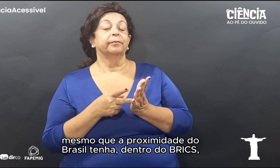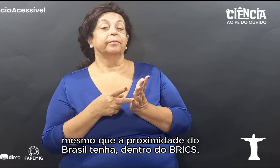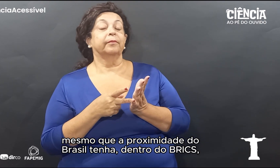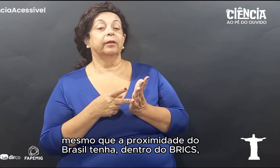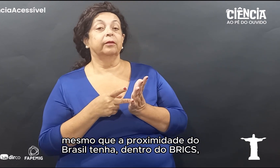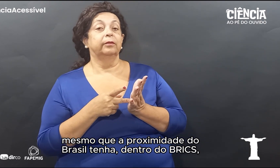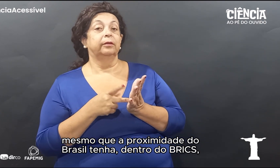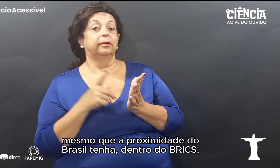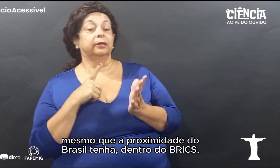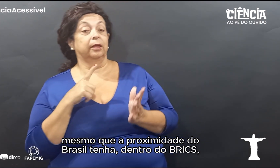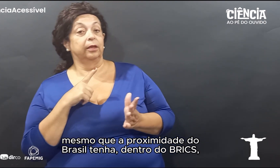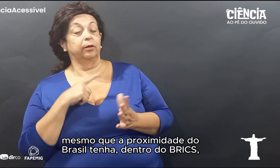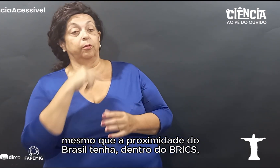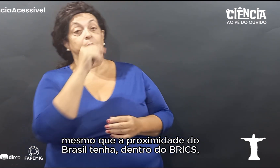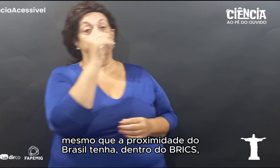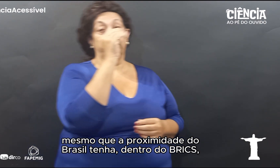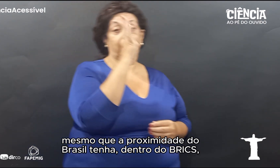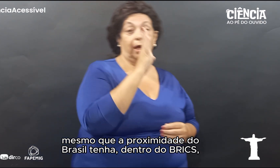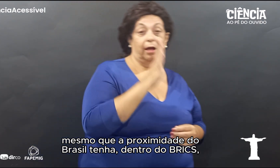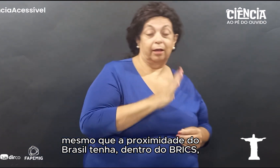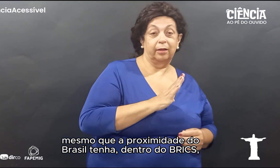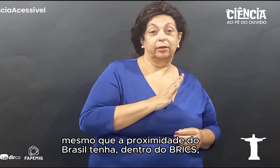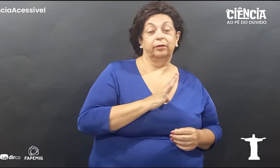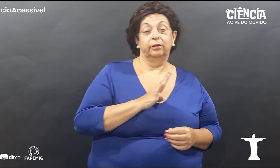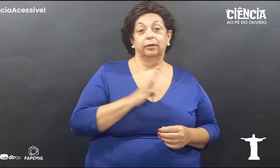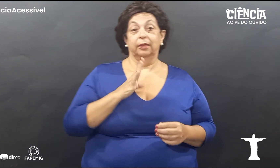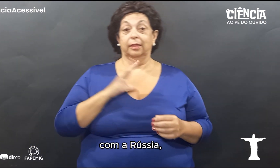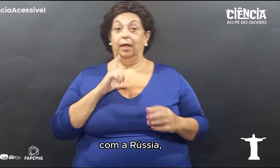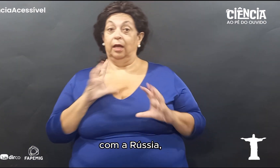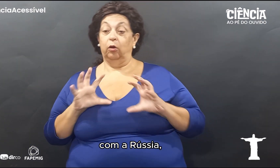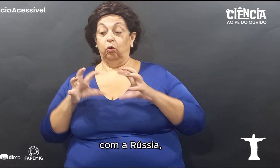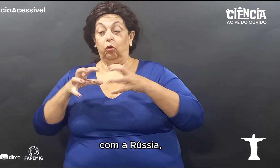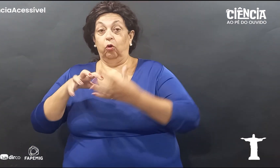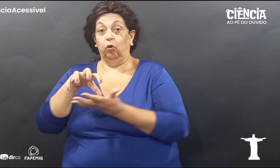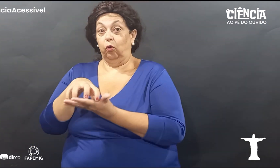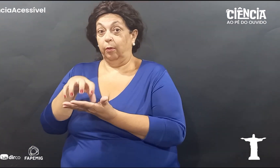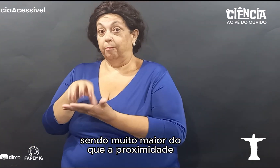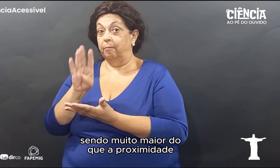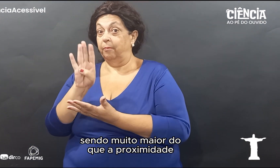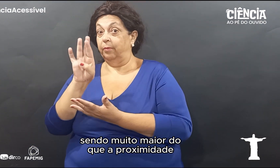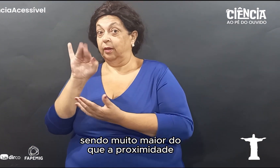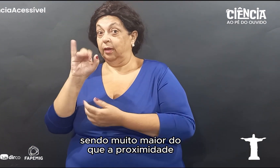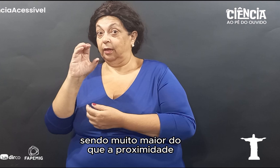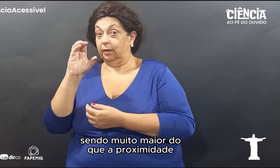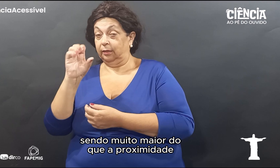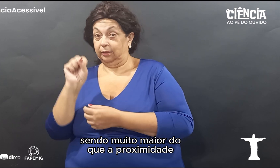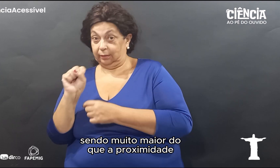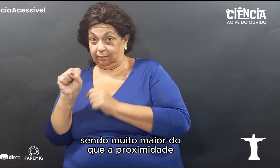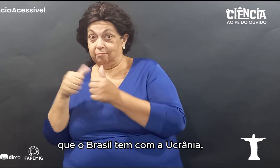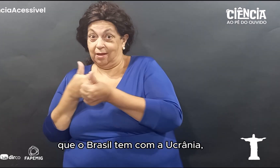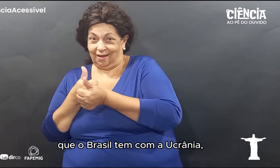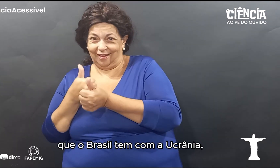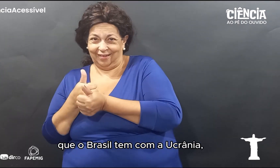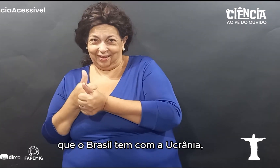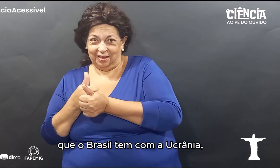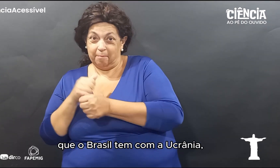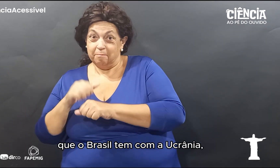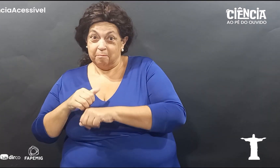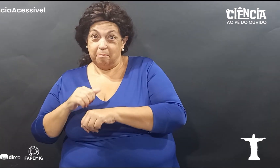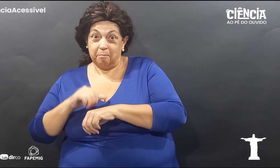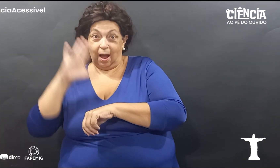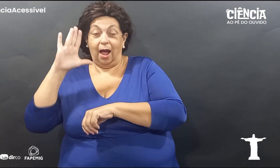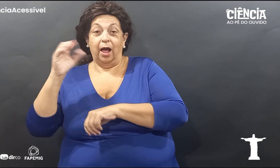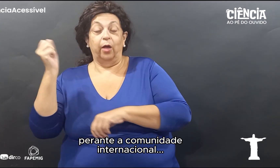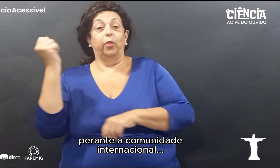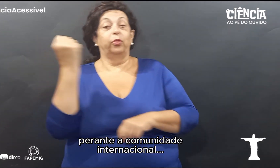que a proximidade do Brasil tenha dentro do BRICS com a Rússia, sendo muito maior do que a proximidade que o Brasil tem com a